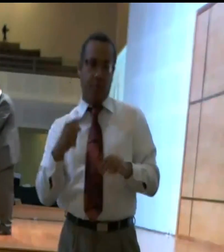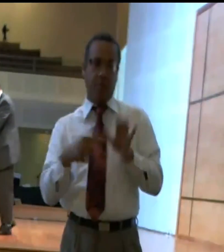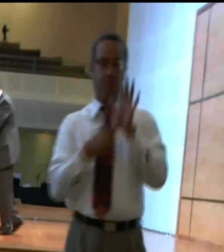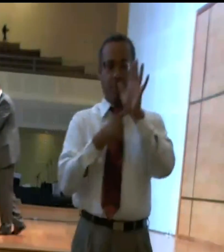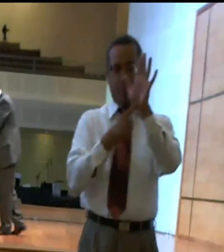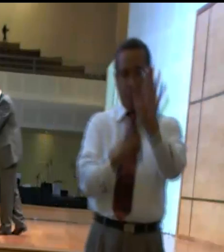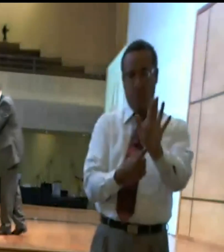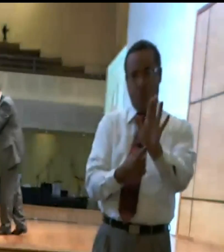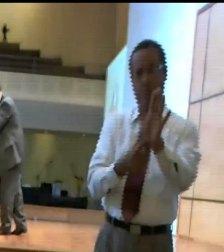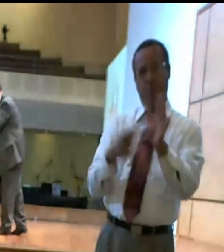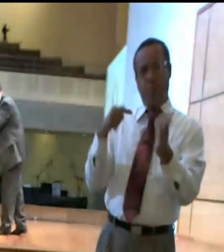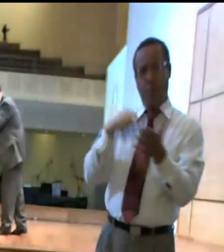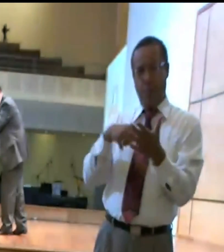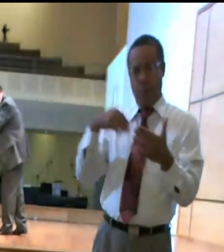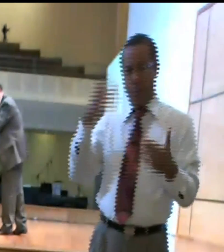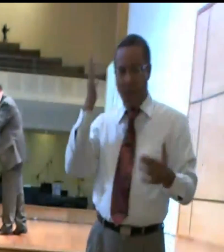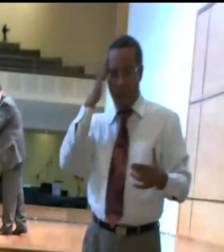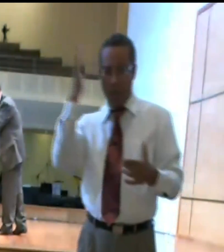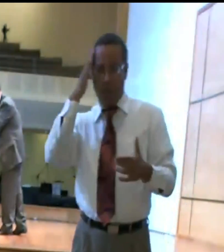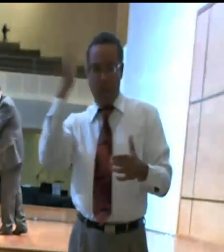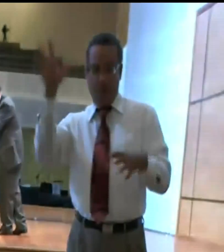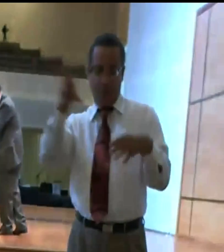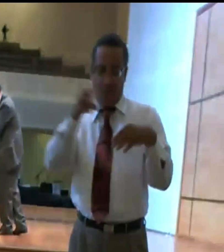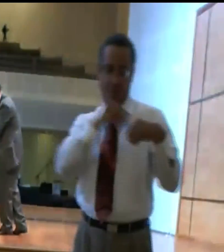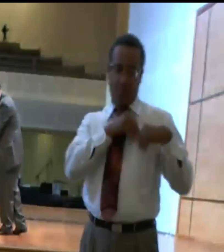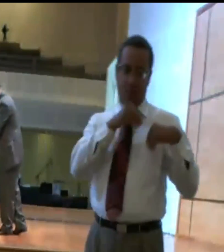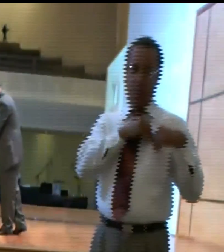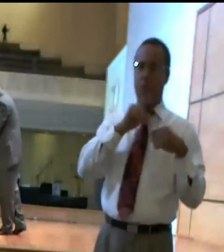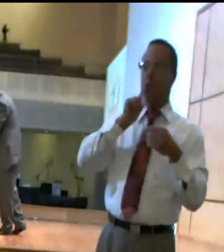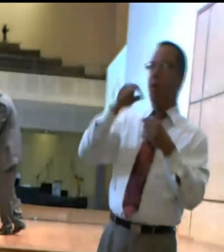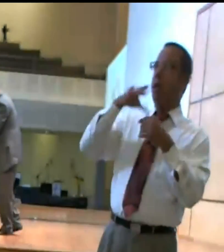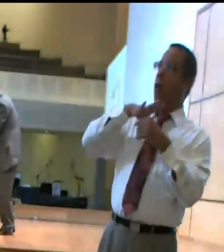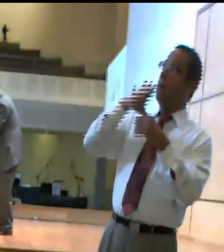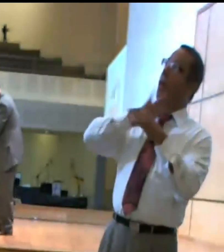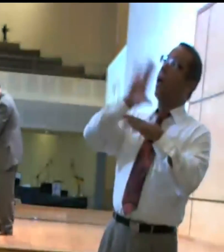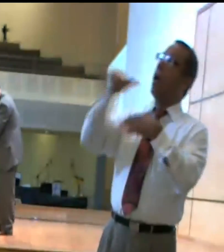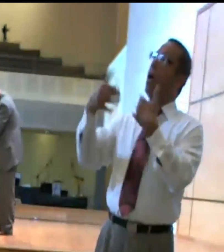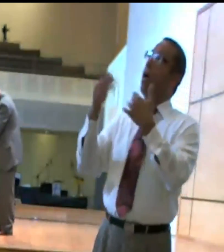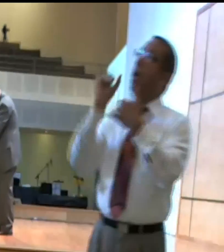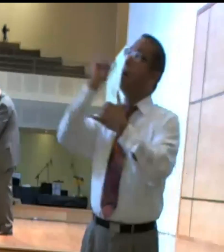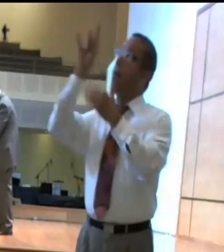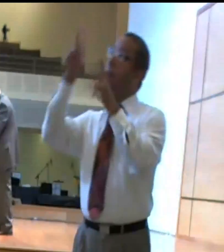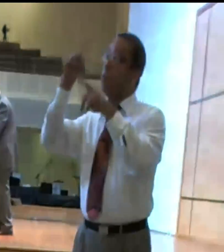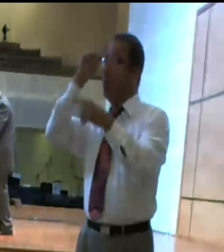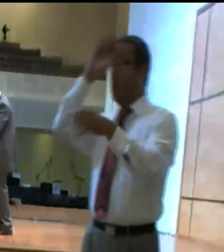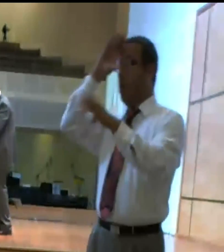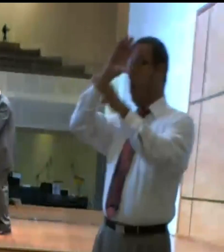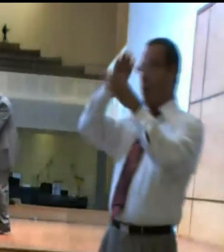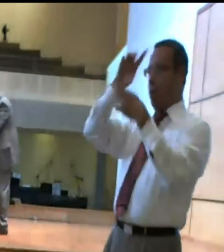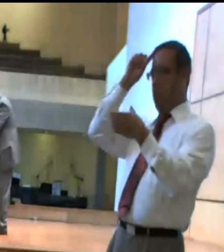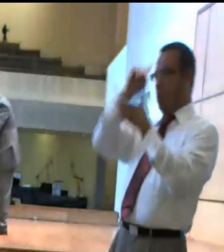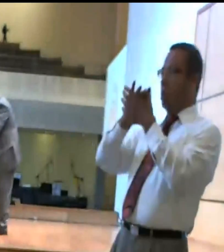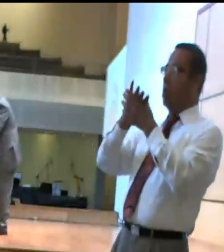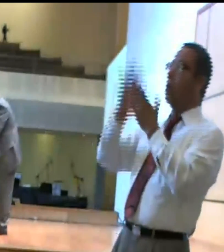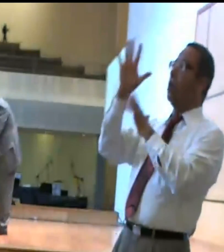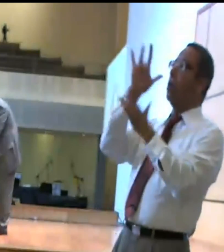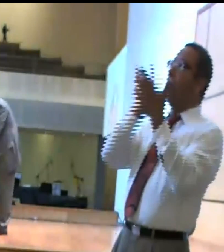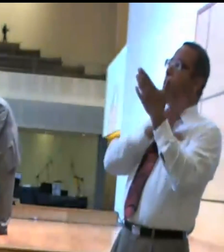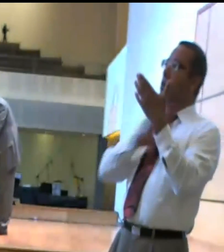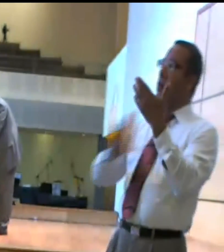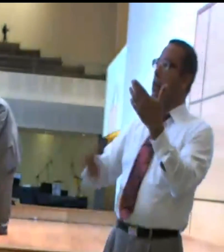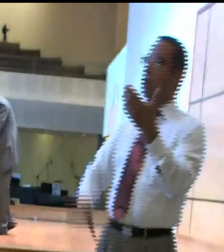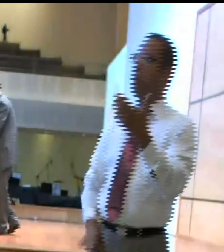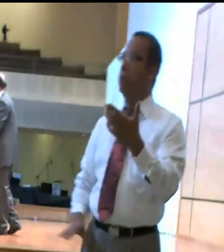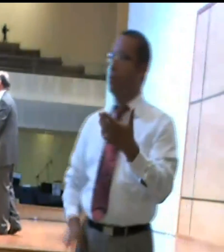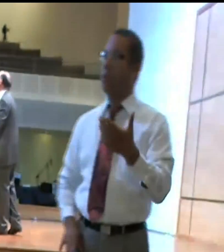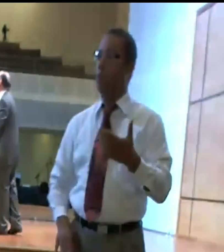sus días, con todo yo también sé que les irá bien a los que a Dios temen, los que temen ante su presencia, y no le irá bien